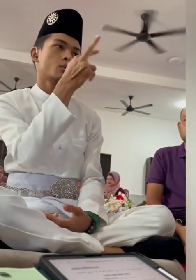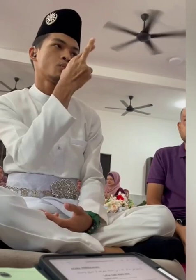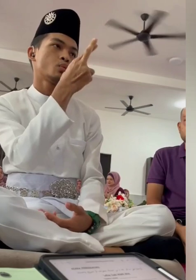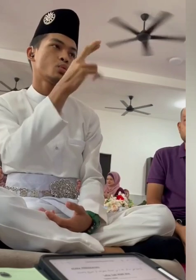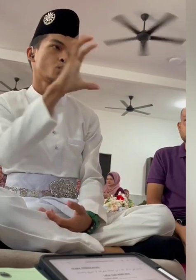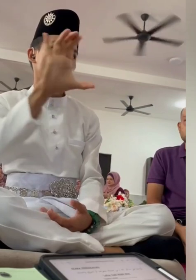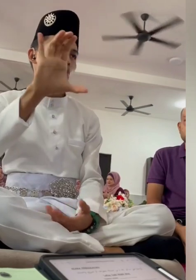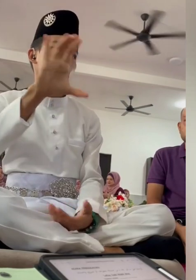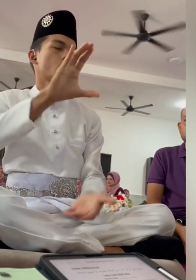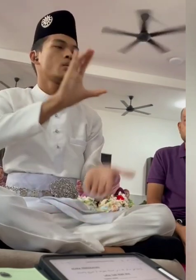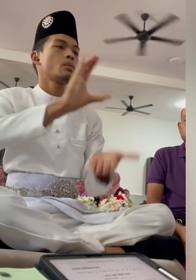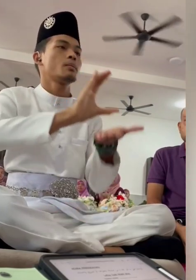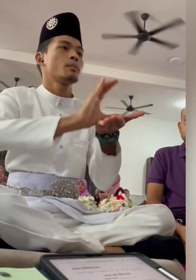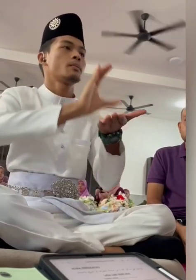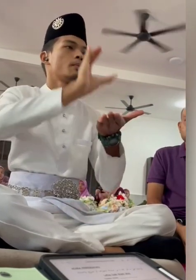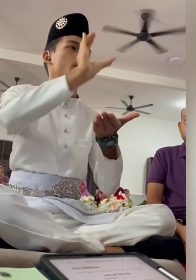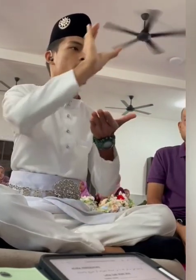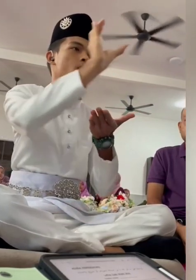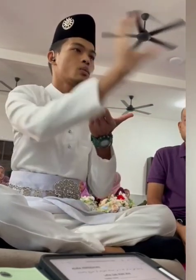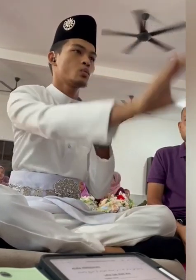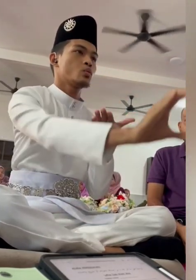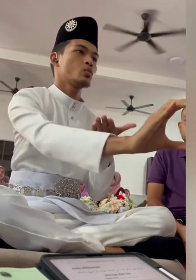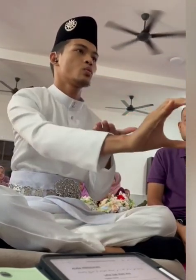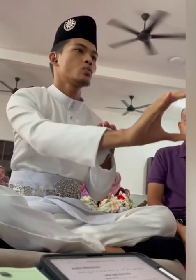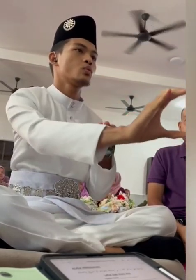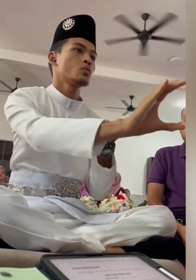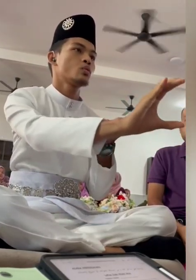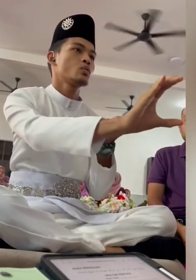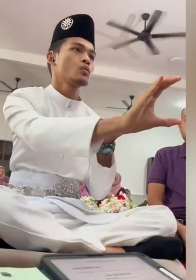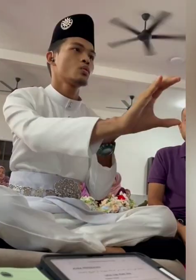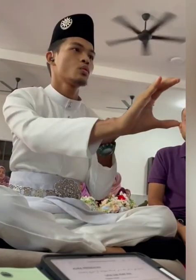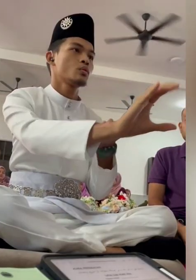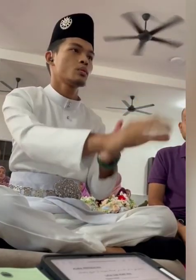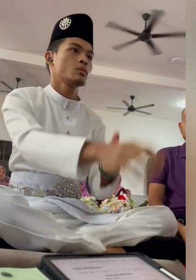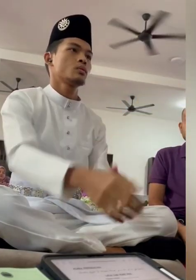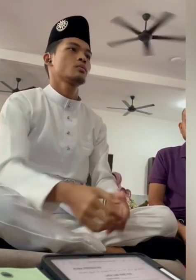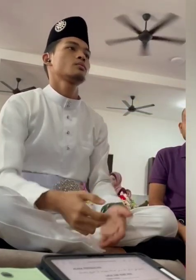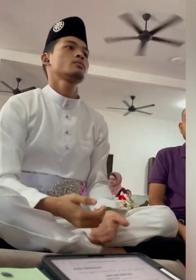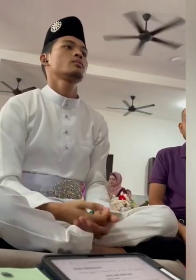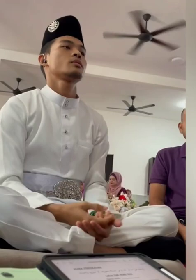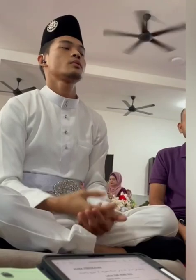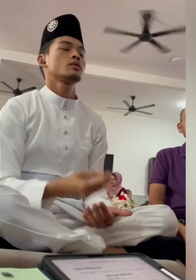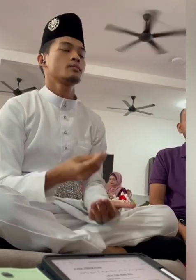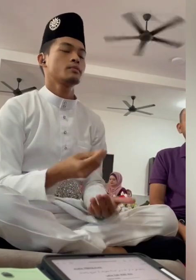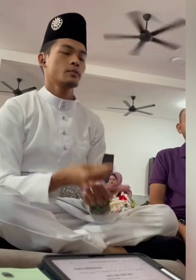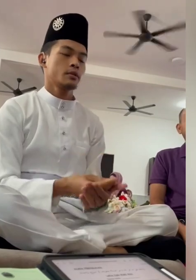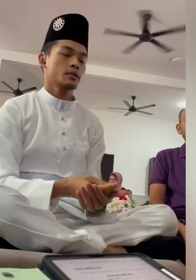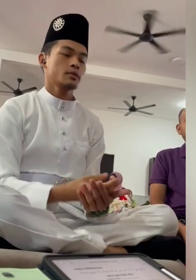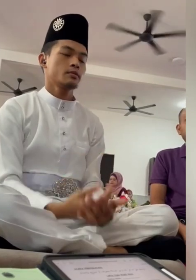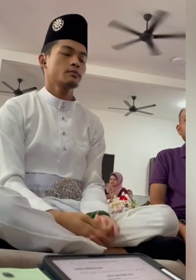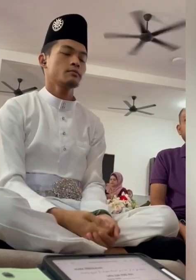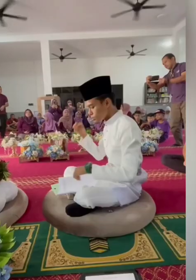warganet. Malah ramai yang kagum dengan pengantin wanita yang menerima lelaki itu sebagai pasangannya